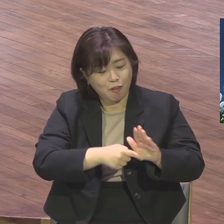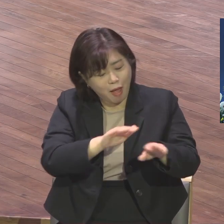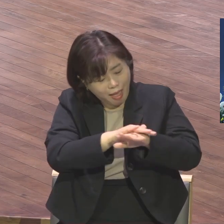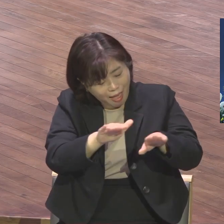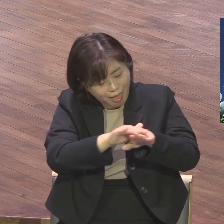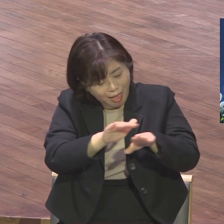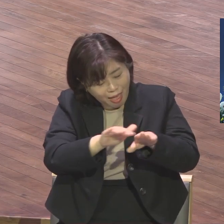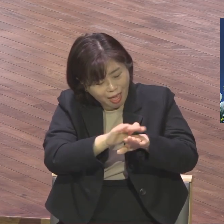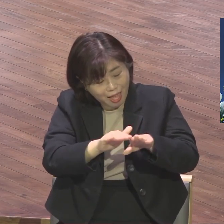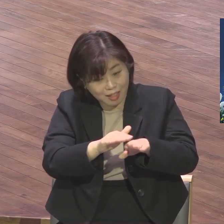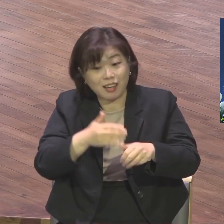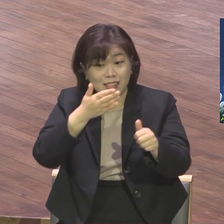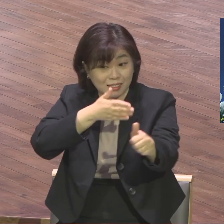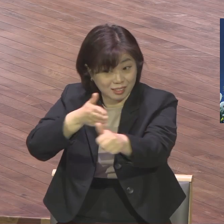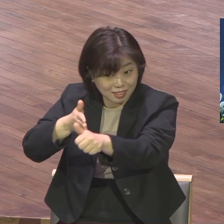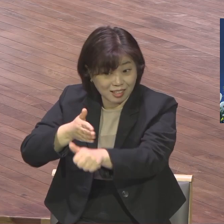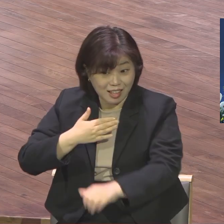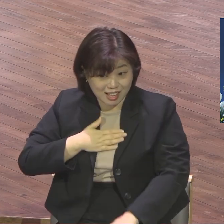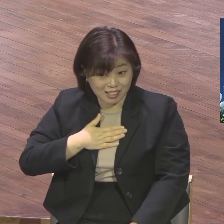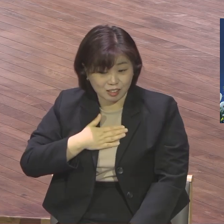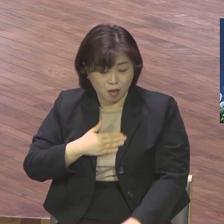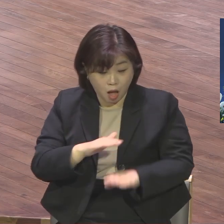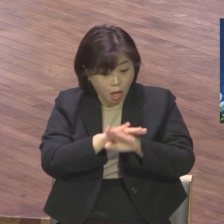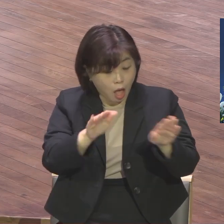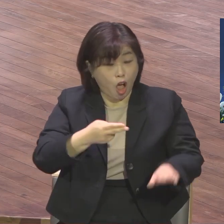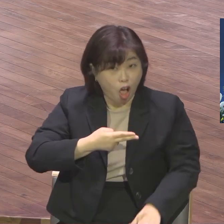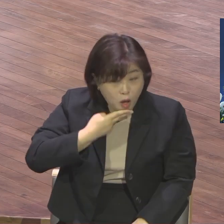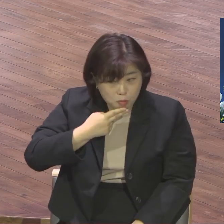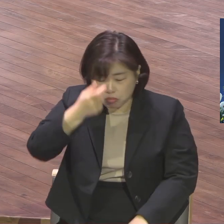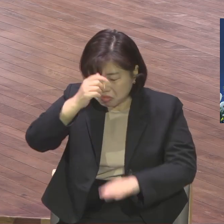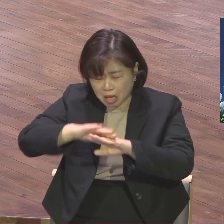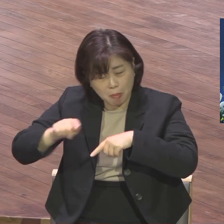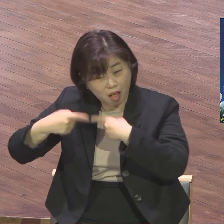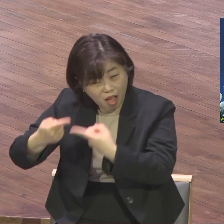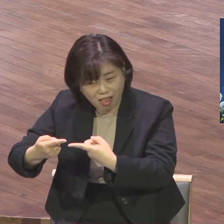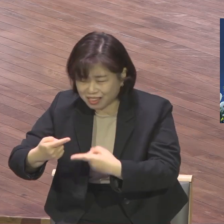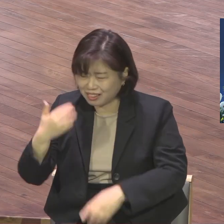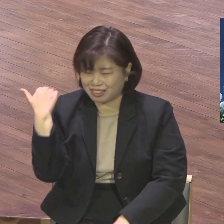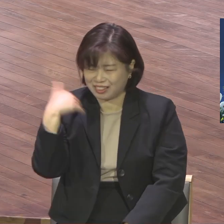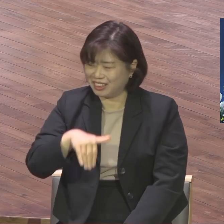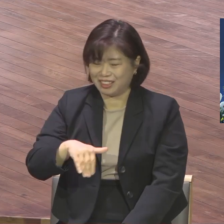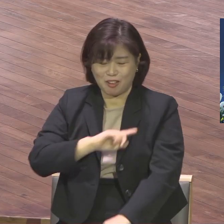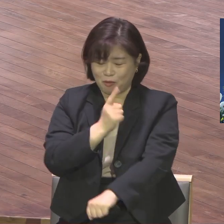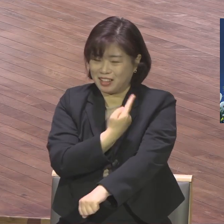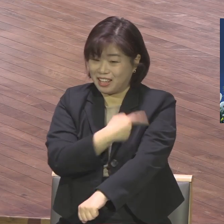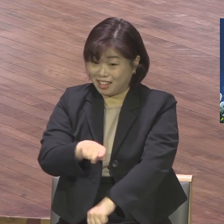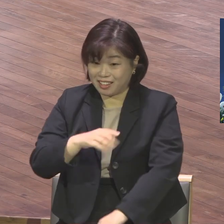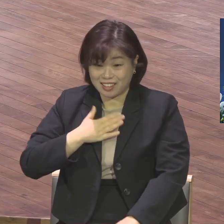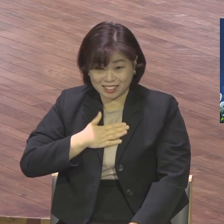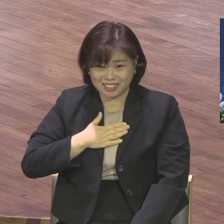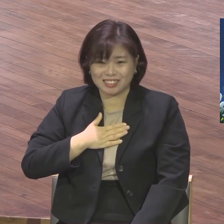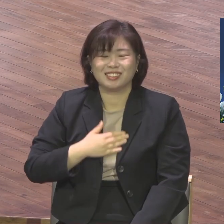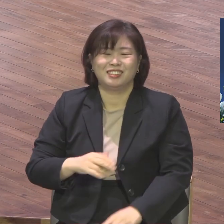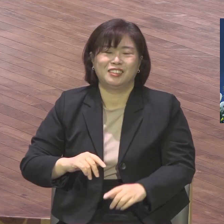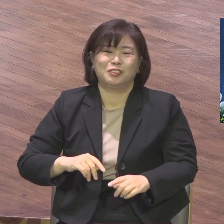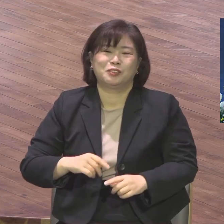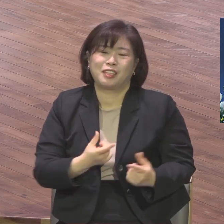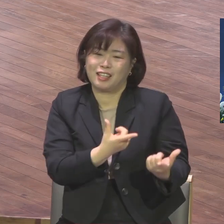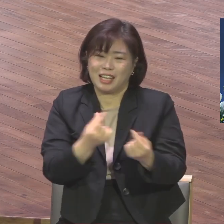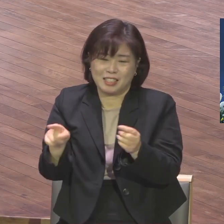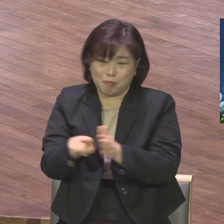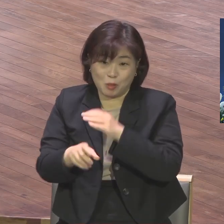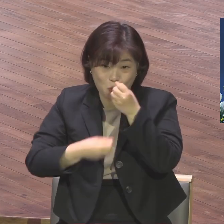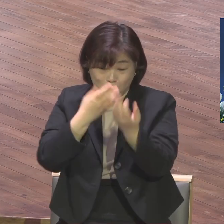헌신을 받으신다. 은혜로운 찬양이었습니다. 신앙 고백합니다. 주는 그리스도시요